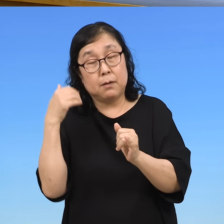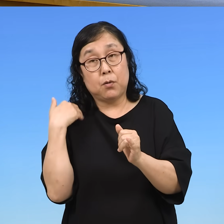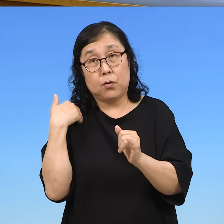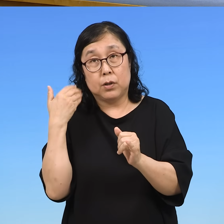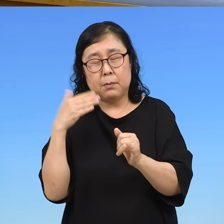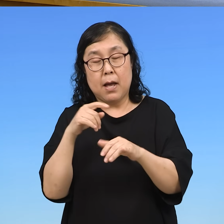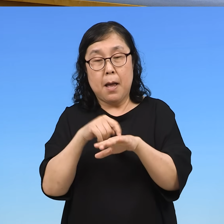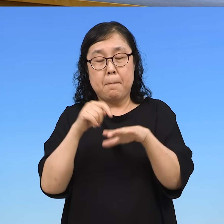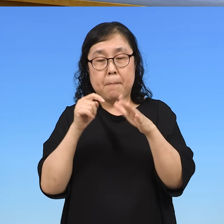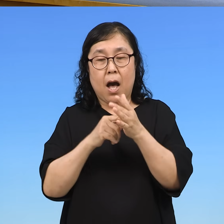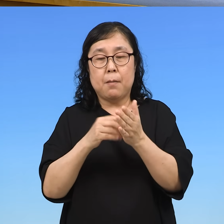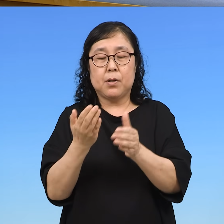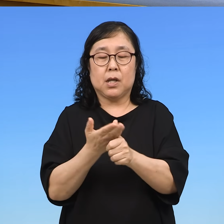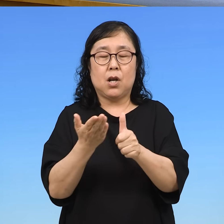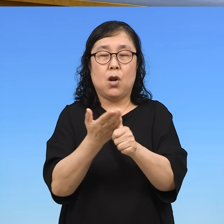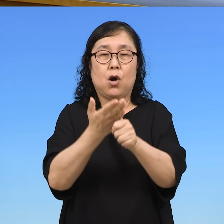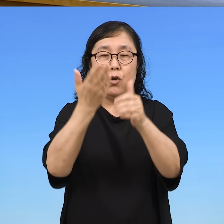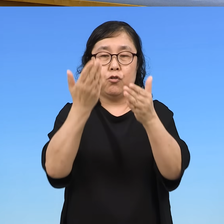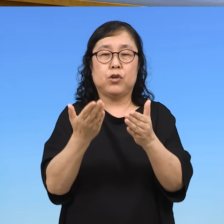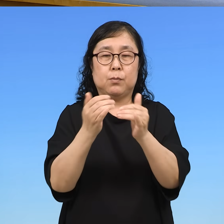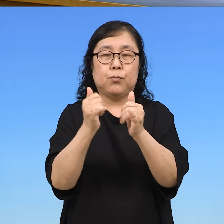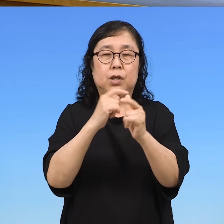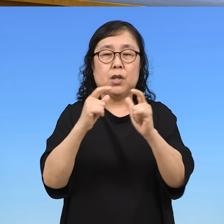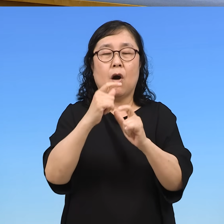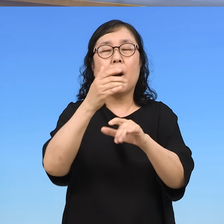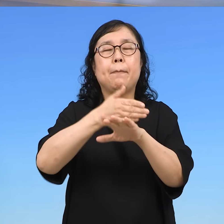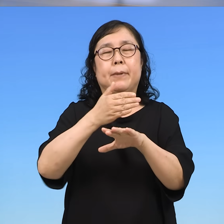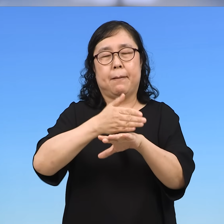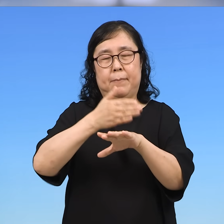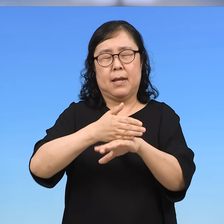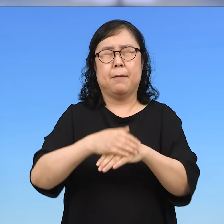분은요, 마음을 길러주신 분이에요.